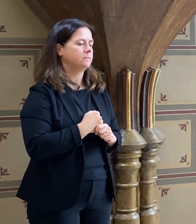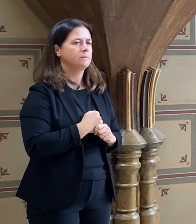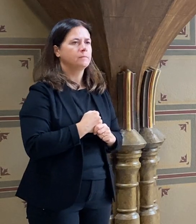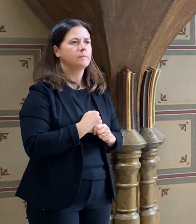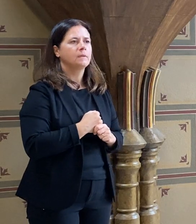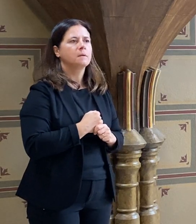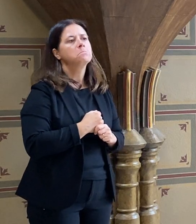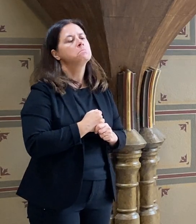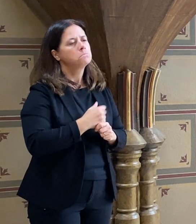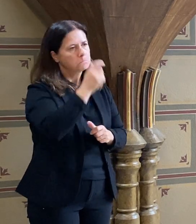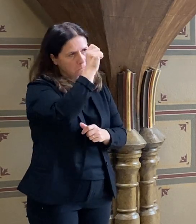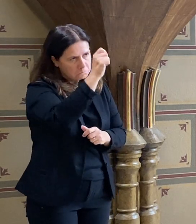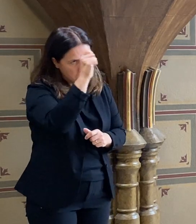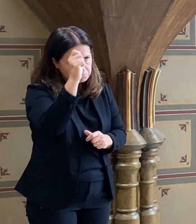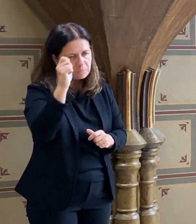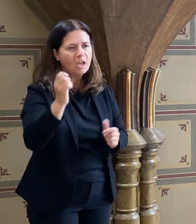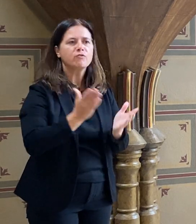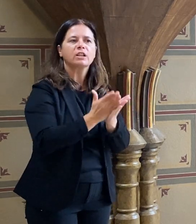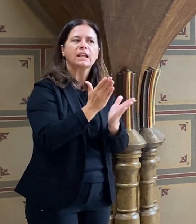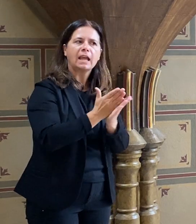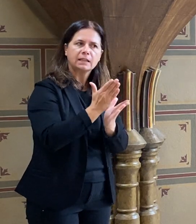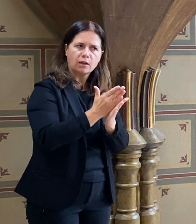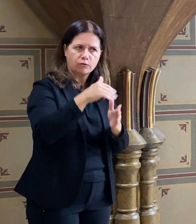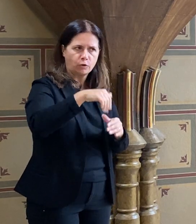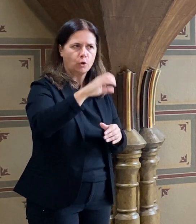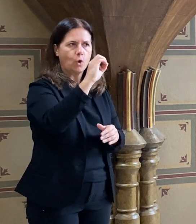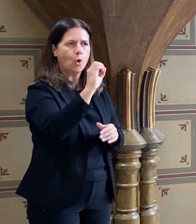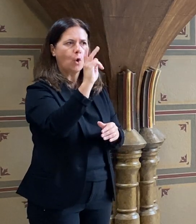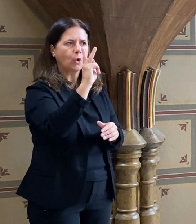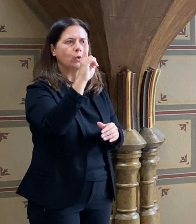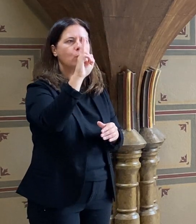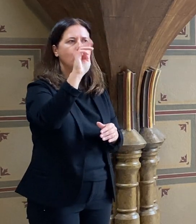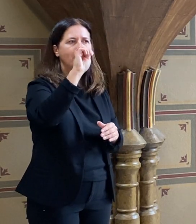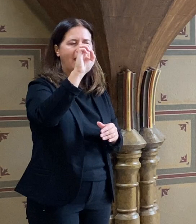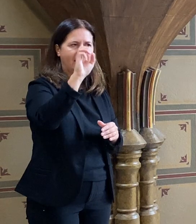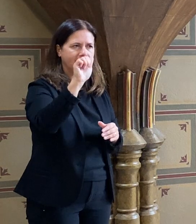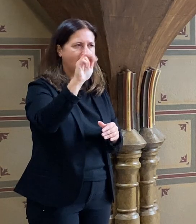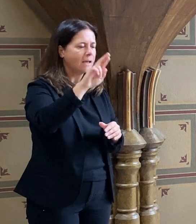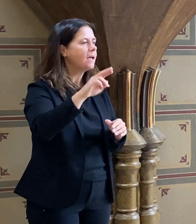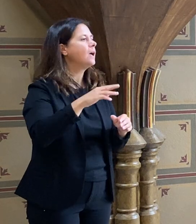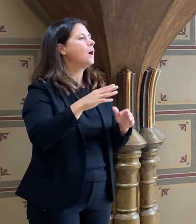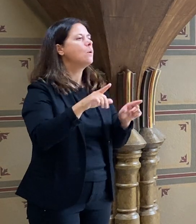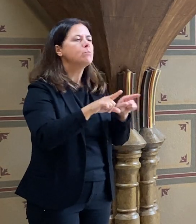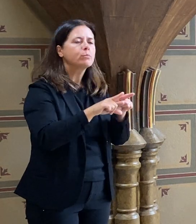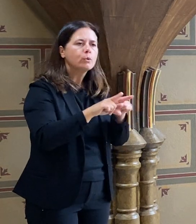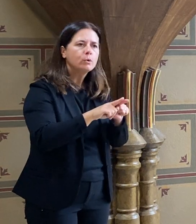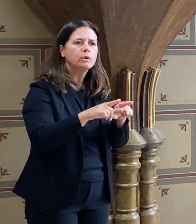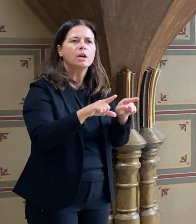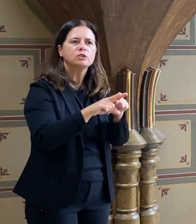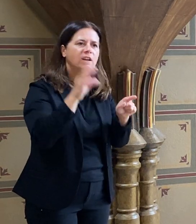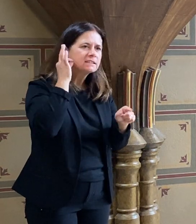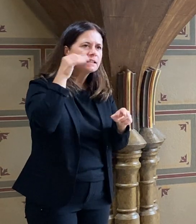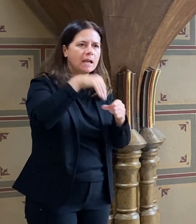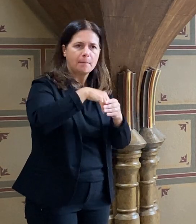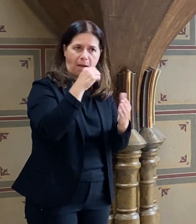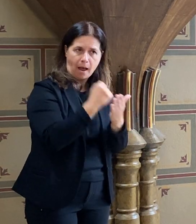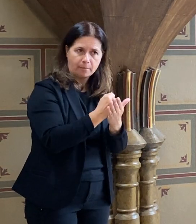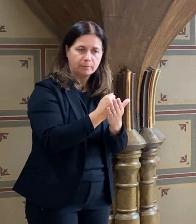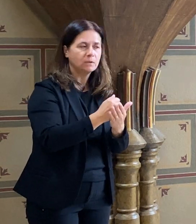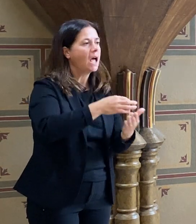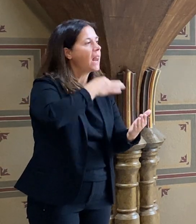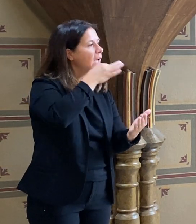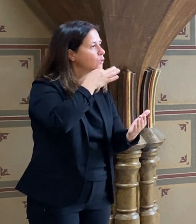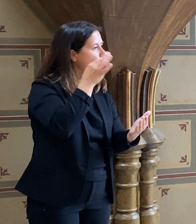geschätzte Vertreter der Ökumene, geschätzte Schwestern, Brüder im geistlichen Amt, werte Lektorinnen,